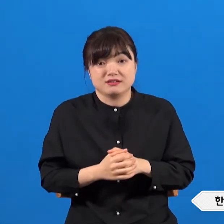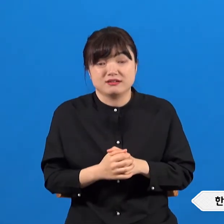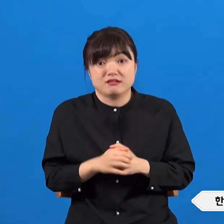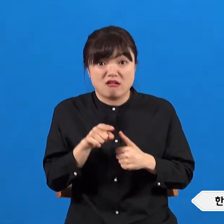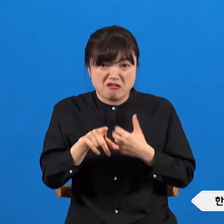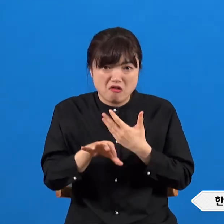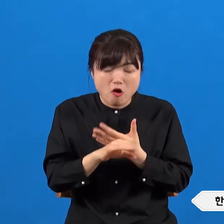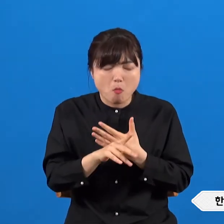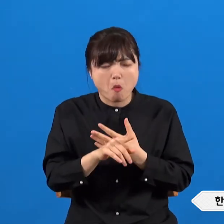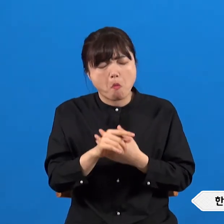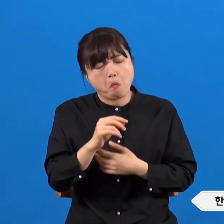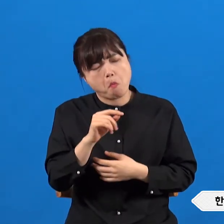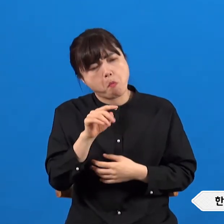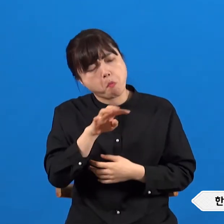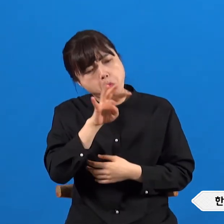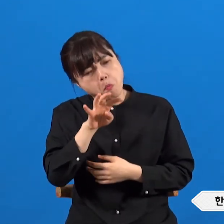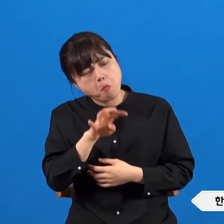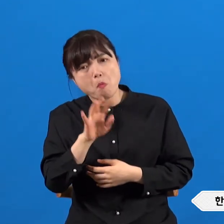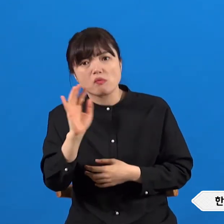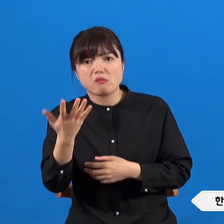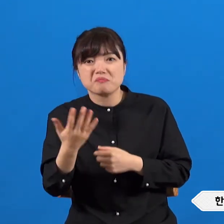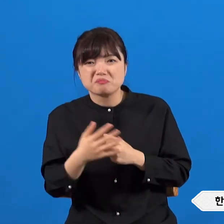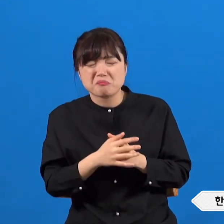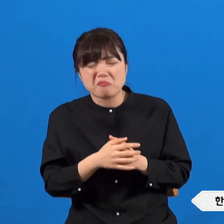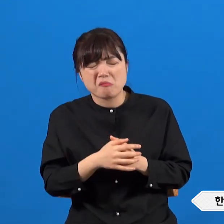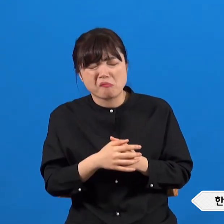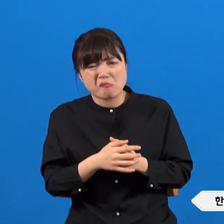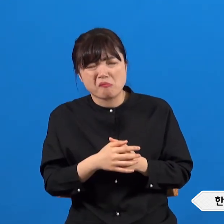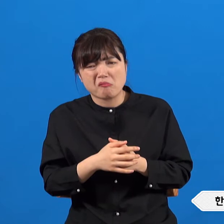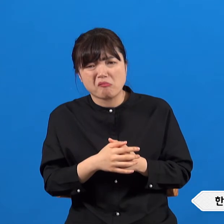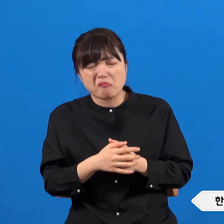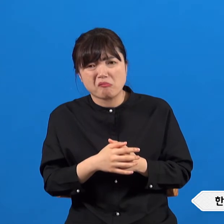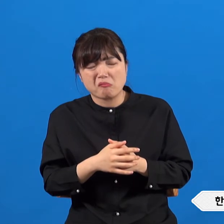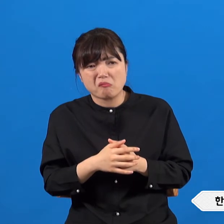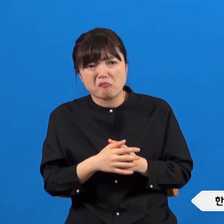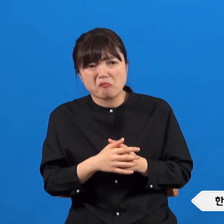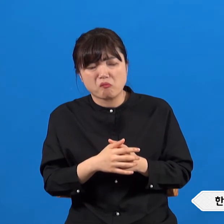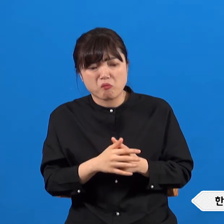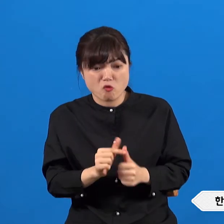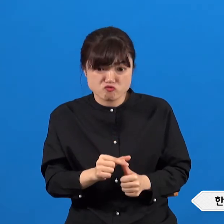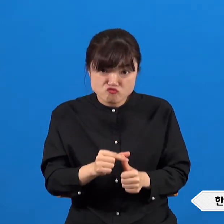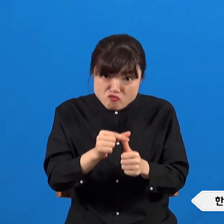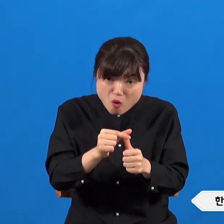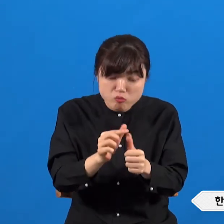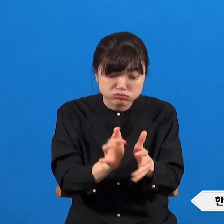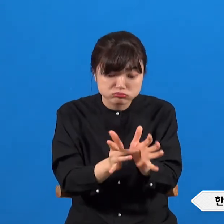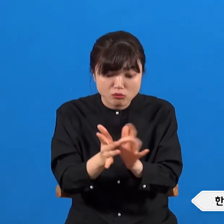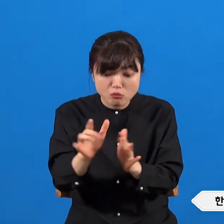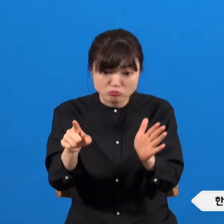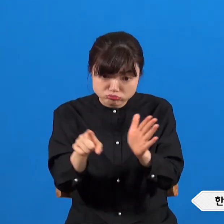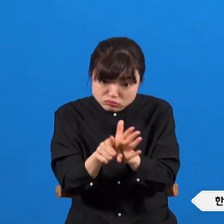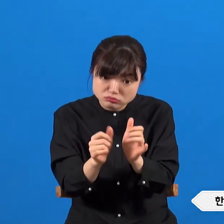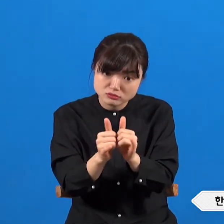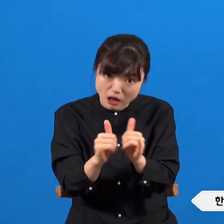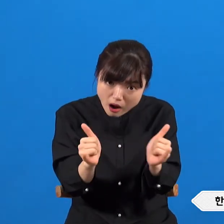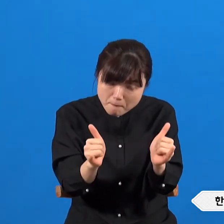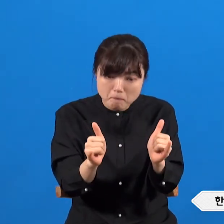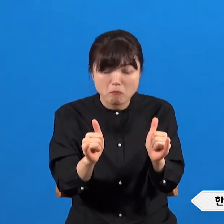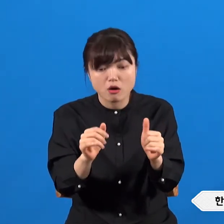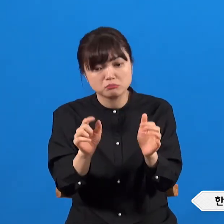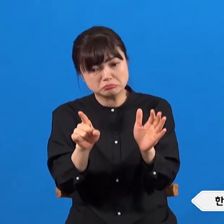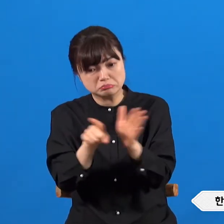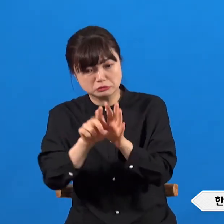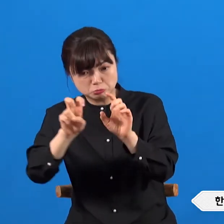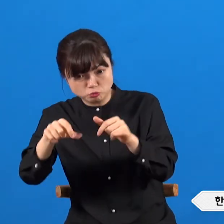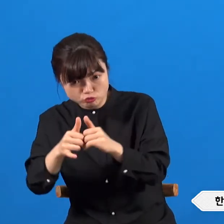그러면 의문이 생기시죠? 우리는 구원은 예수님을 믿느냐 안